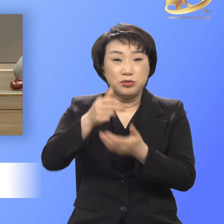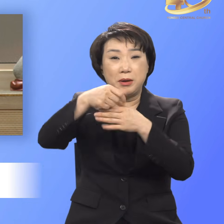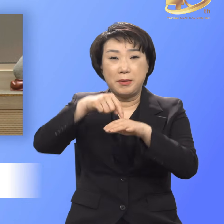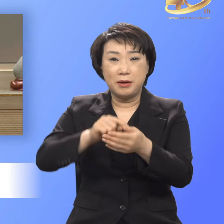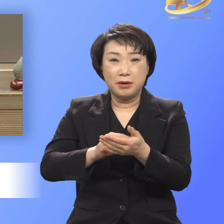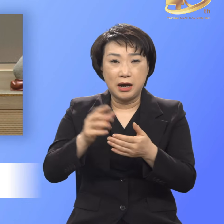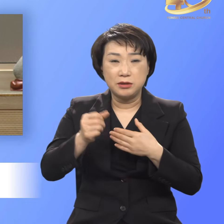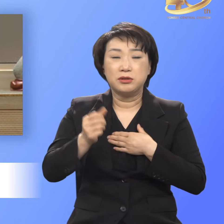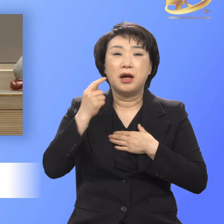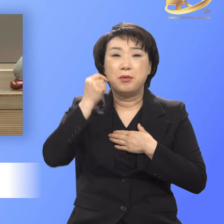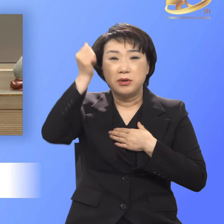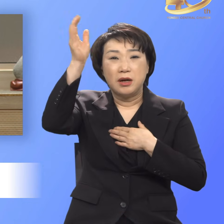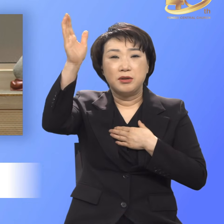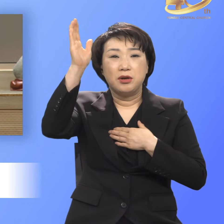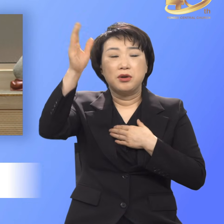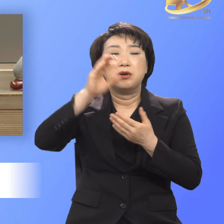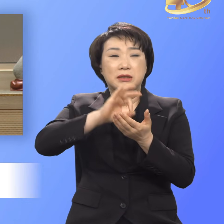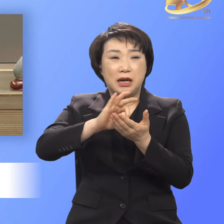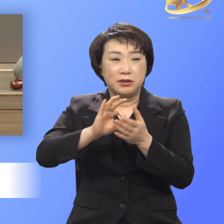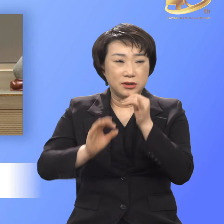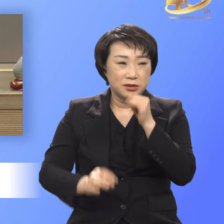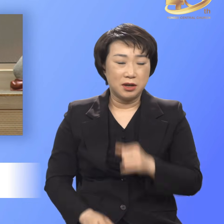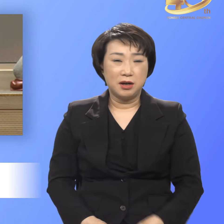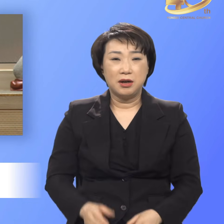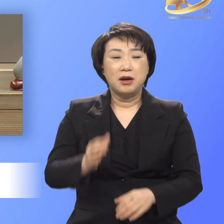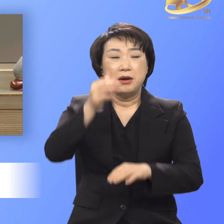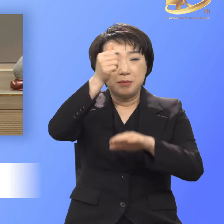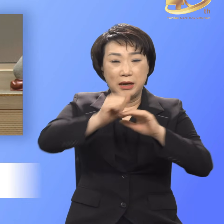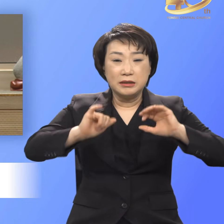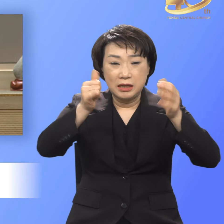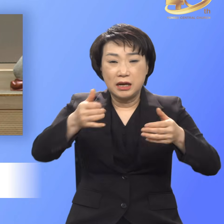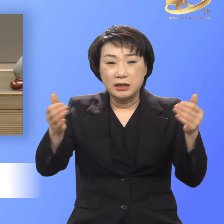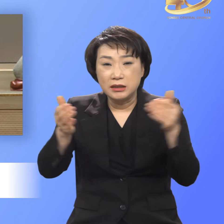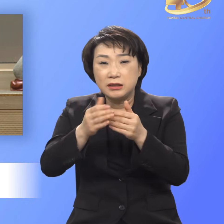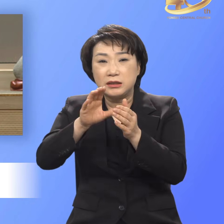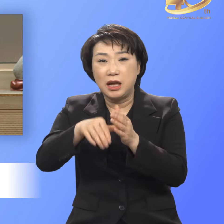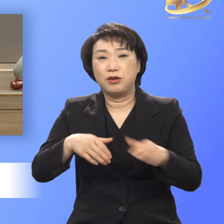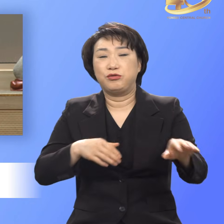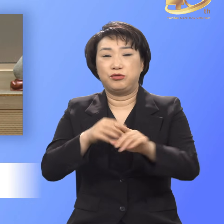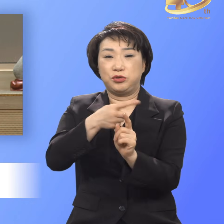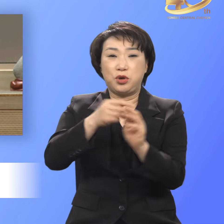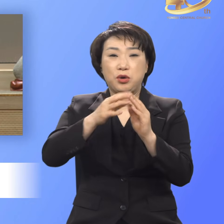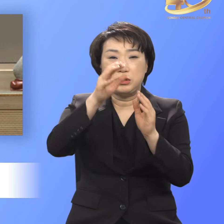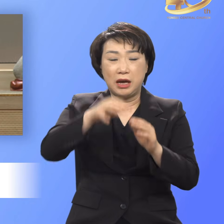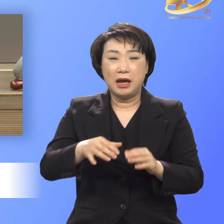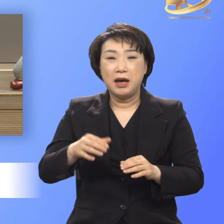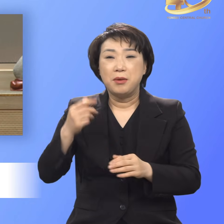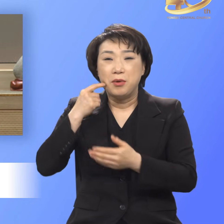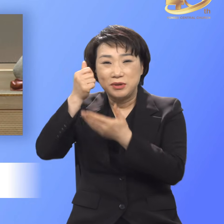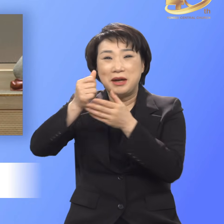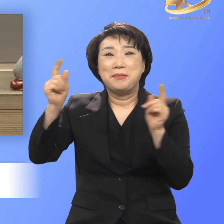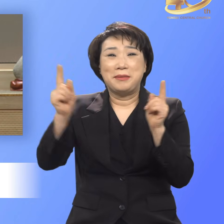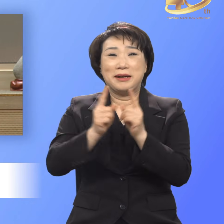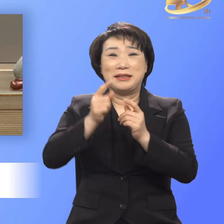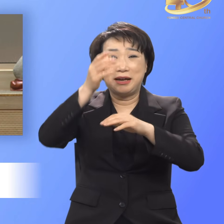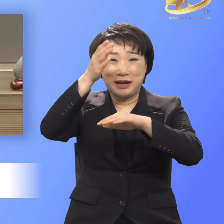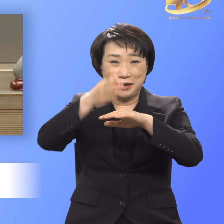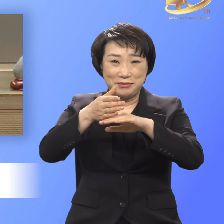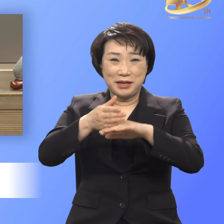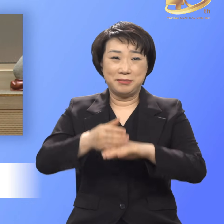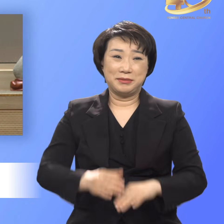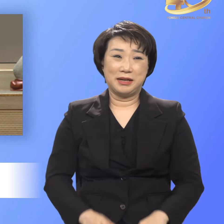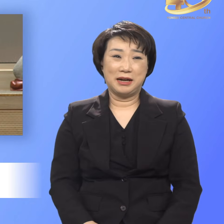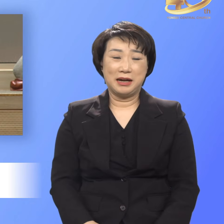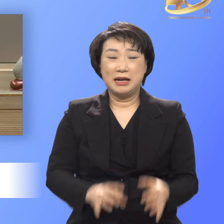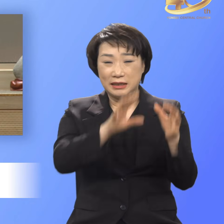심정으로 주의 사자를 사용하여 주셨습니다. 말세의 침마를 당한 이때 우리 교회 우리 목사님 만나게 하여 주시니